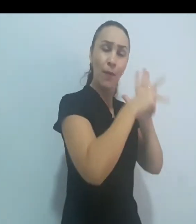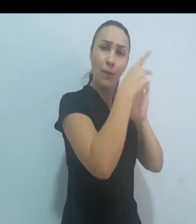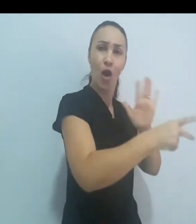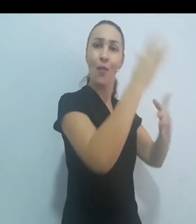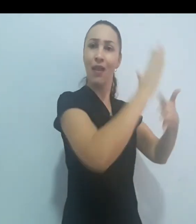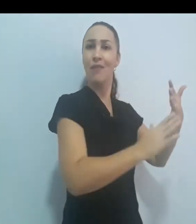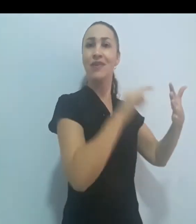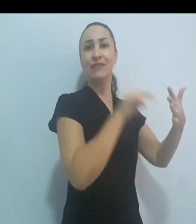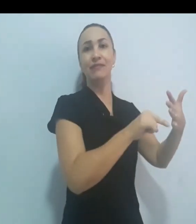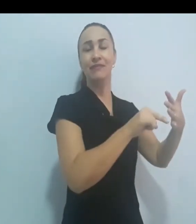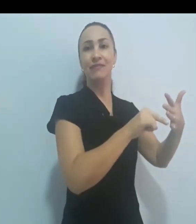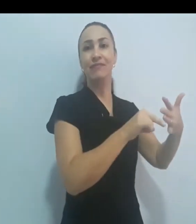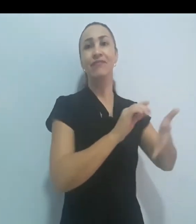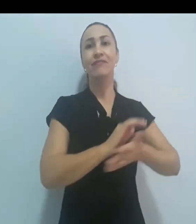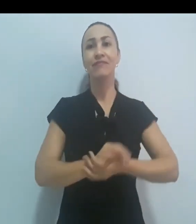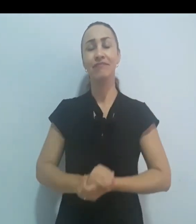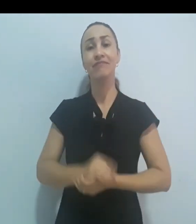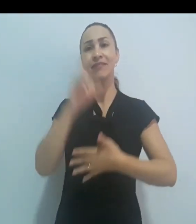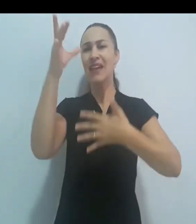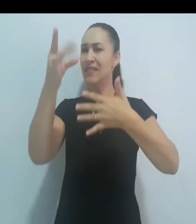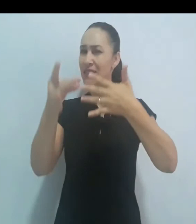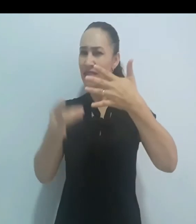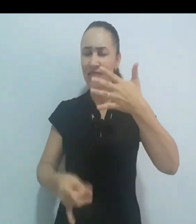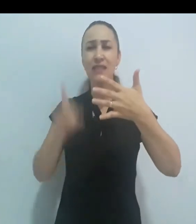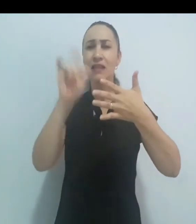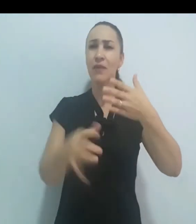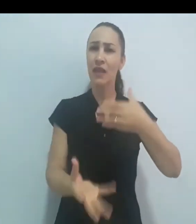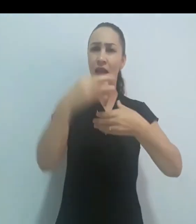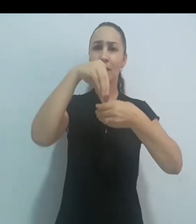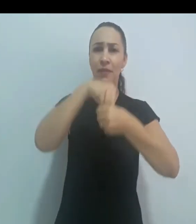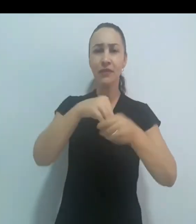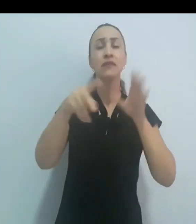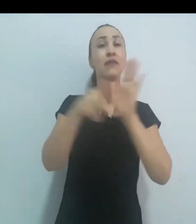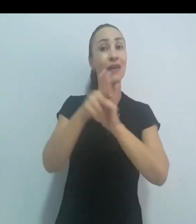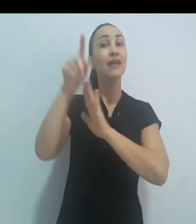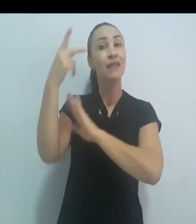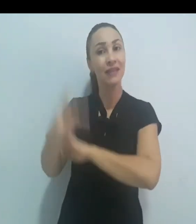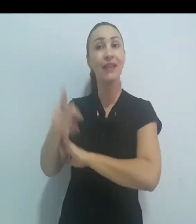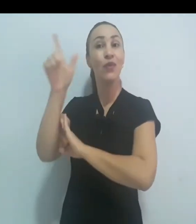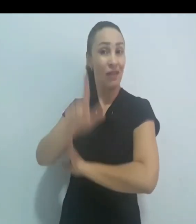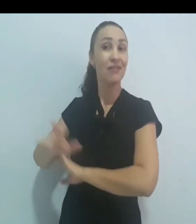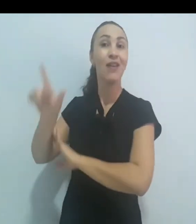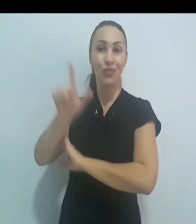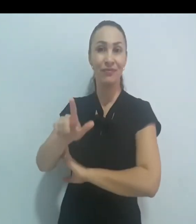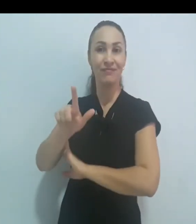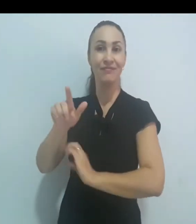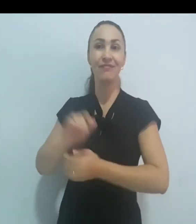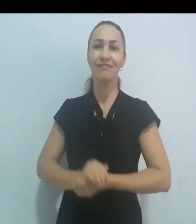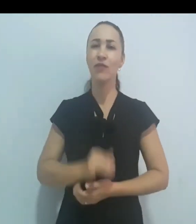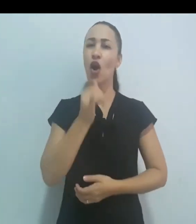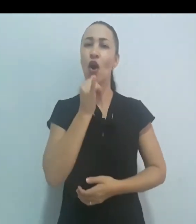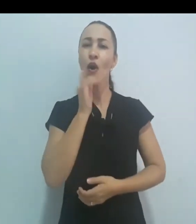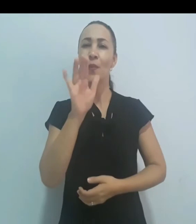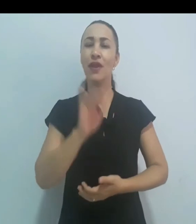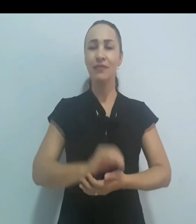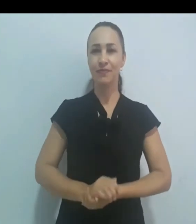É uma língua própria, né? Então, esses aspectos vão estar ali presentes também nessa literatura. Então, por exemplo,